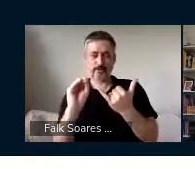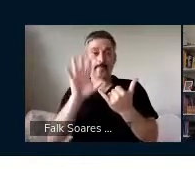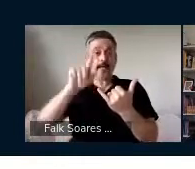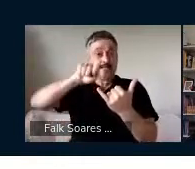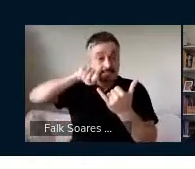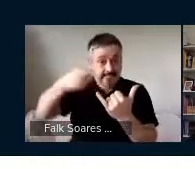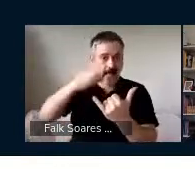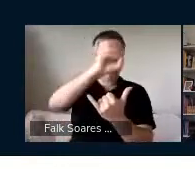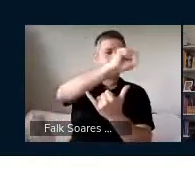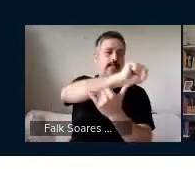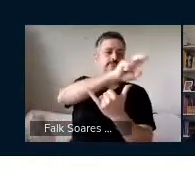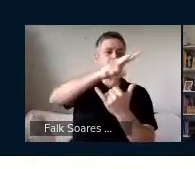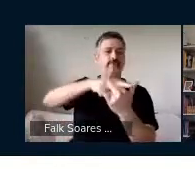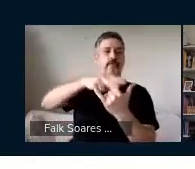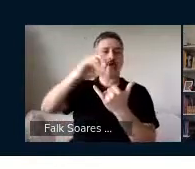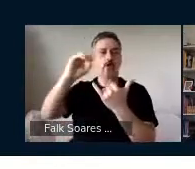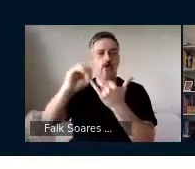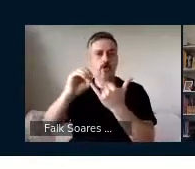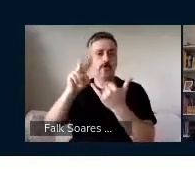objeto ou complemento.